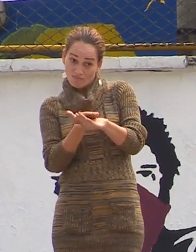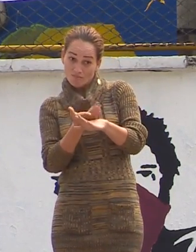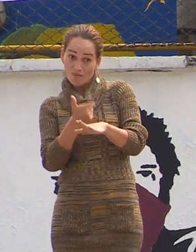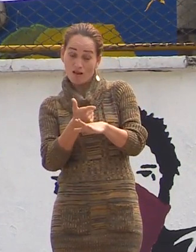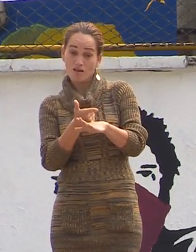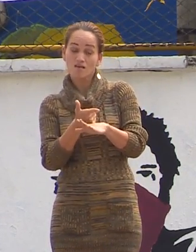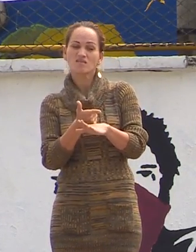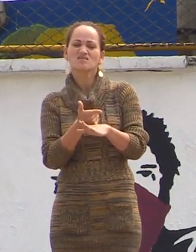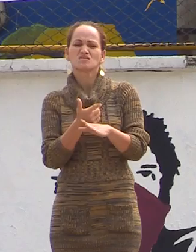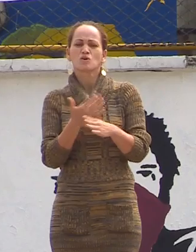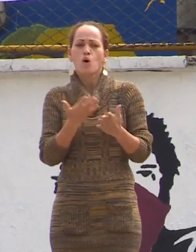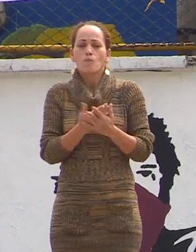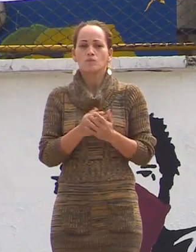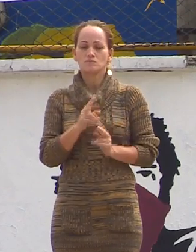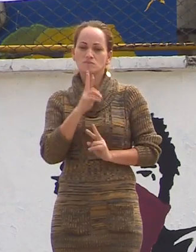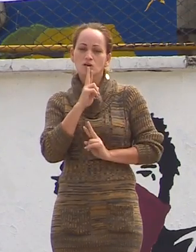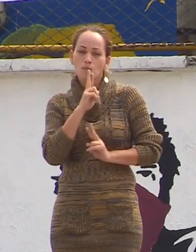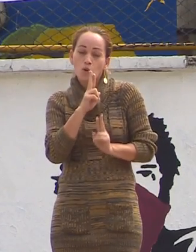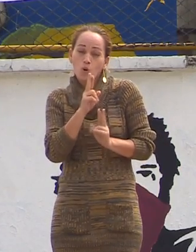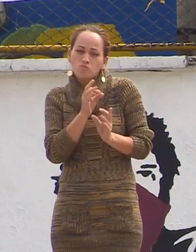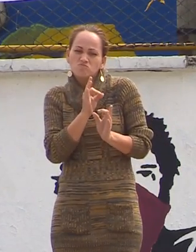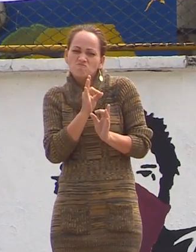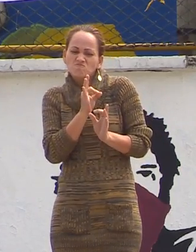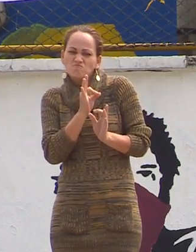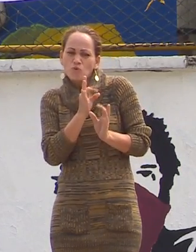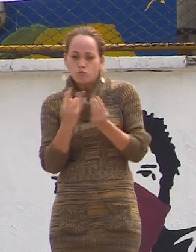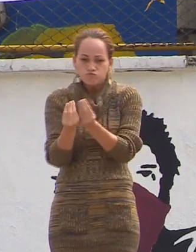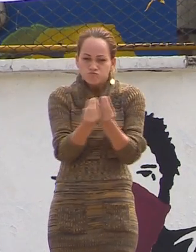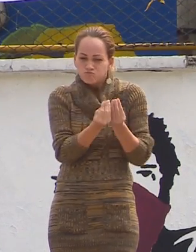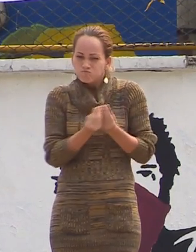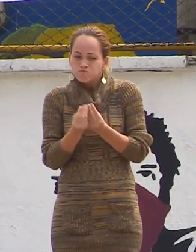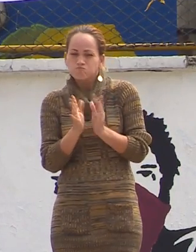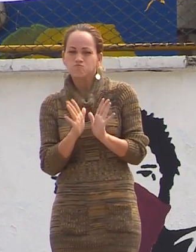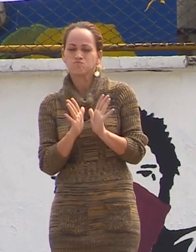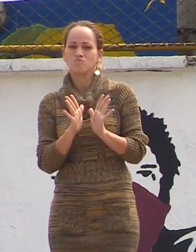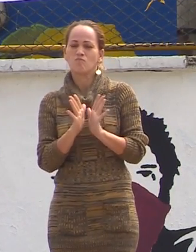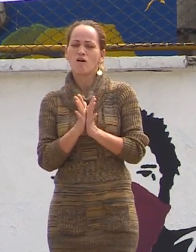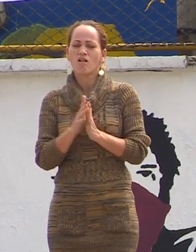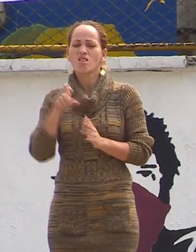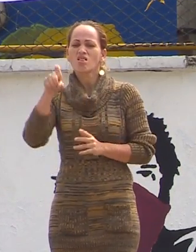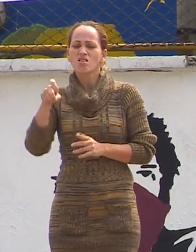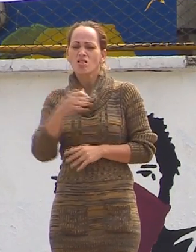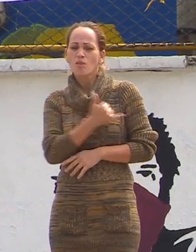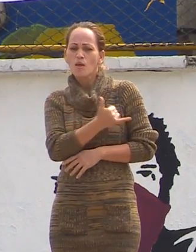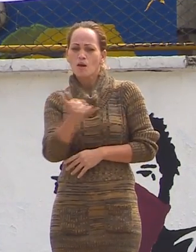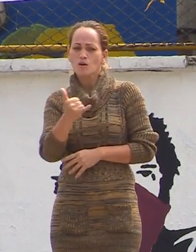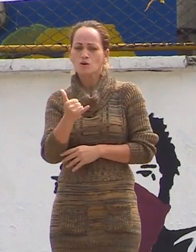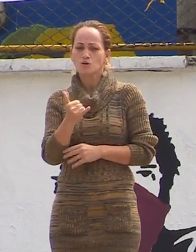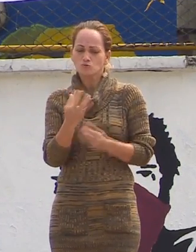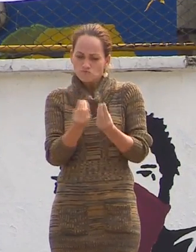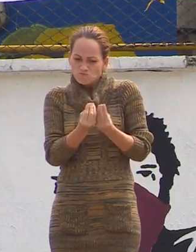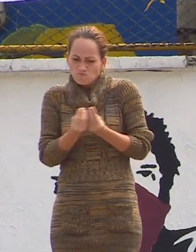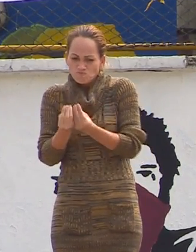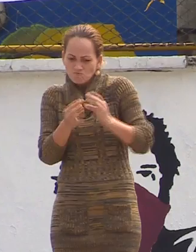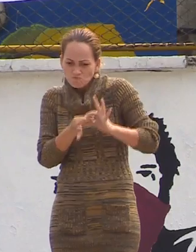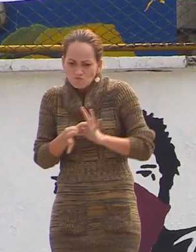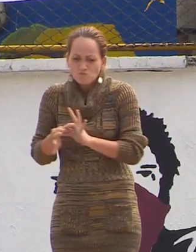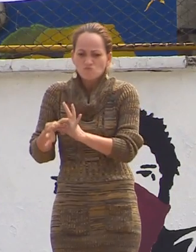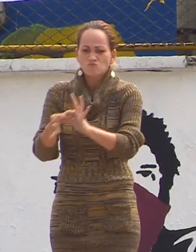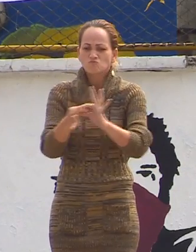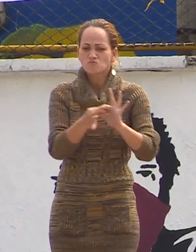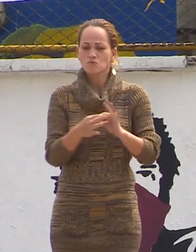el imperativo de responder con cuidado colectivo a esta necesidad del estar juntos en